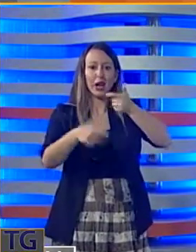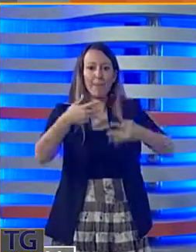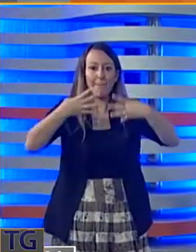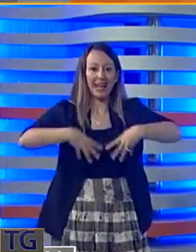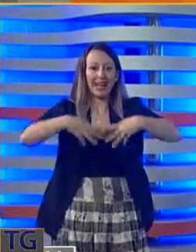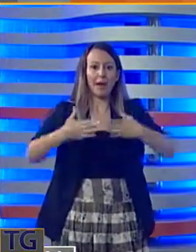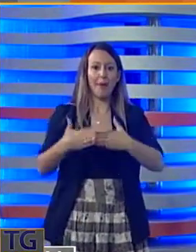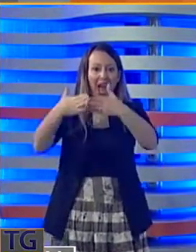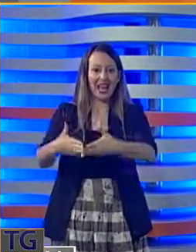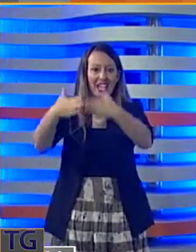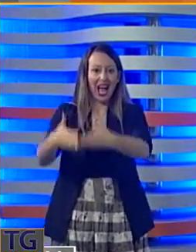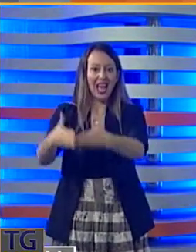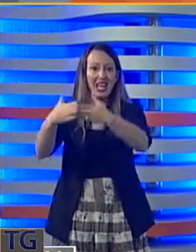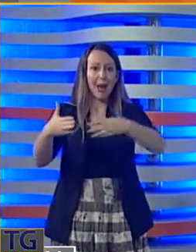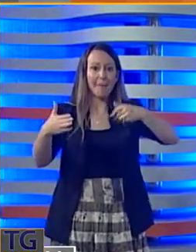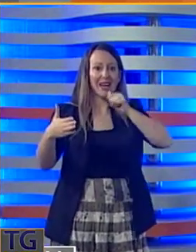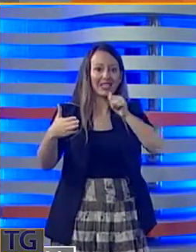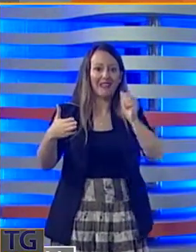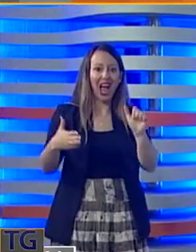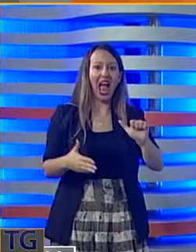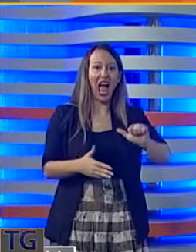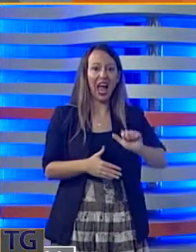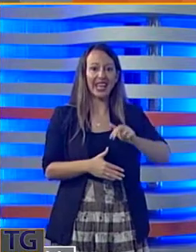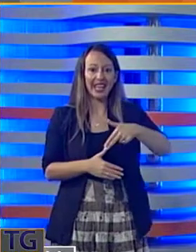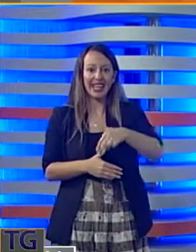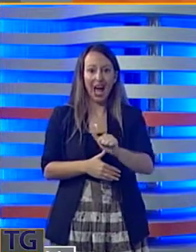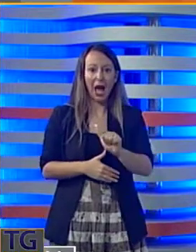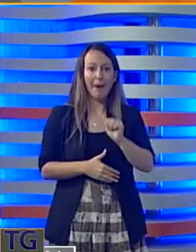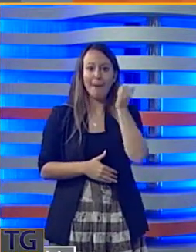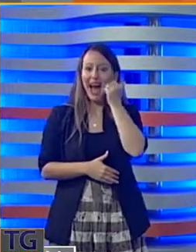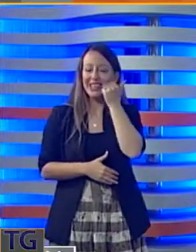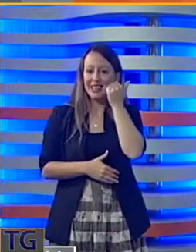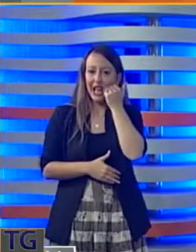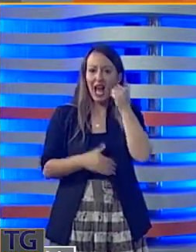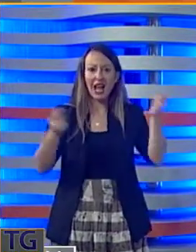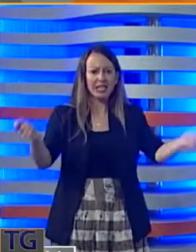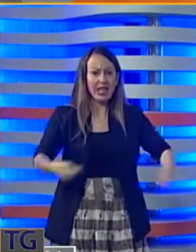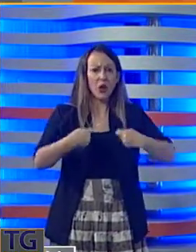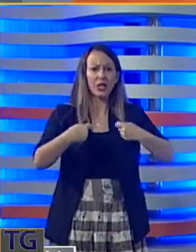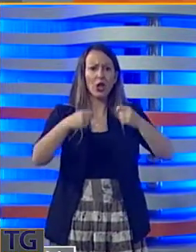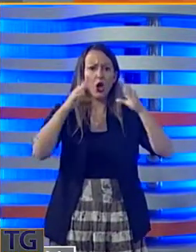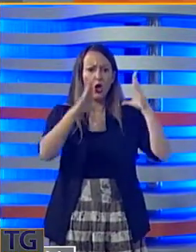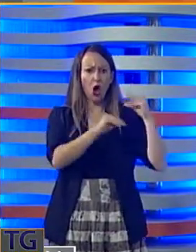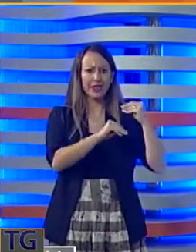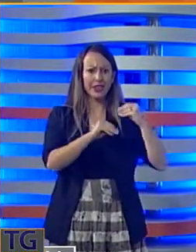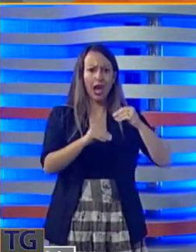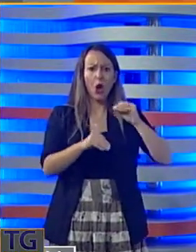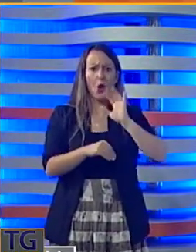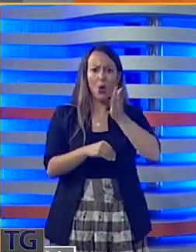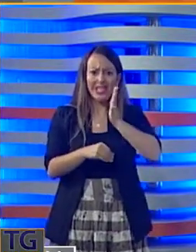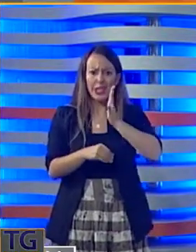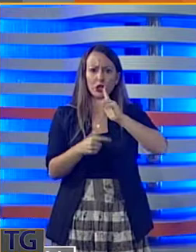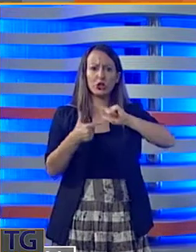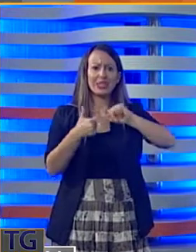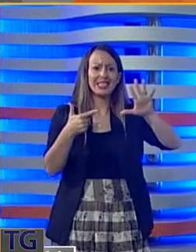Comandante e direttore di macchina del peschereggio mazzarese Anna Madre, sequestrato nella notte tra il 15 e il